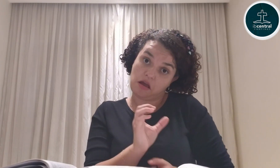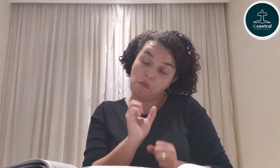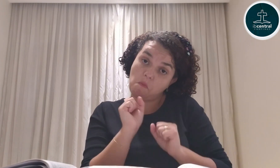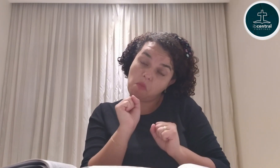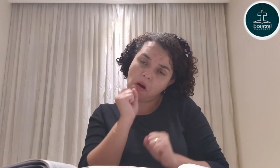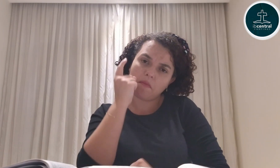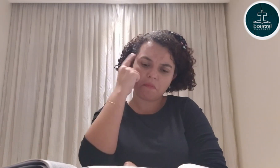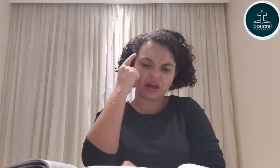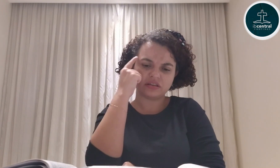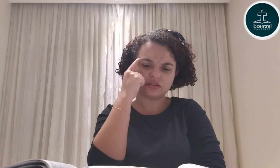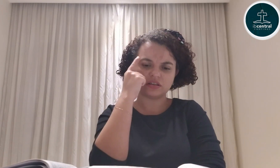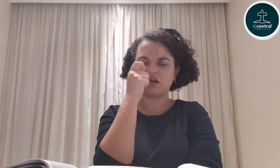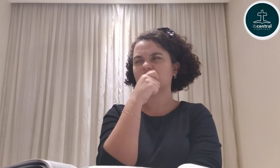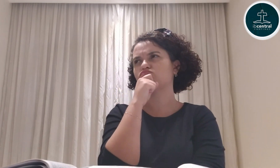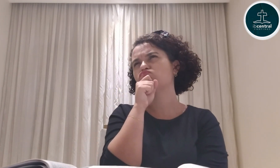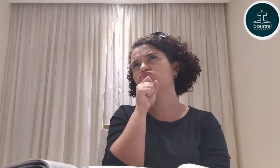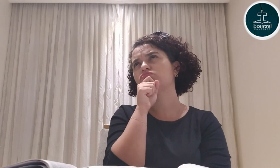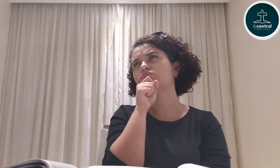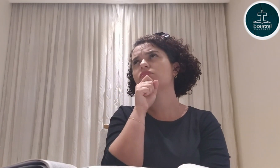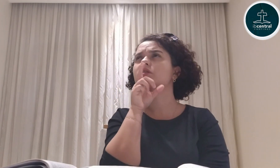a sua vida a Deus.